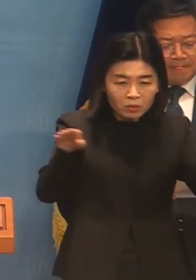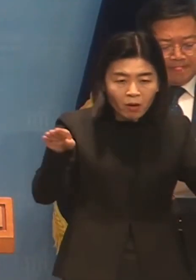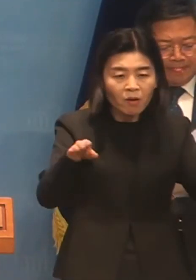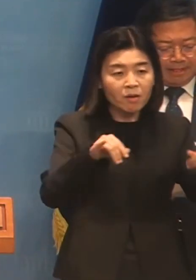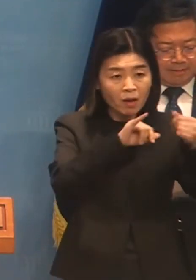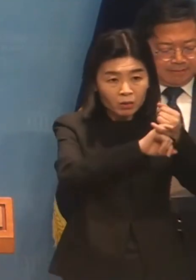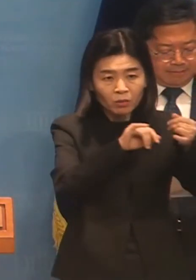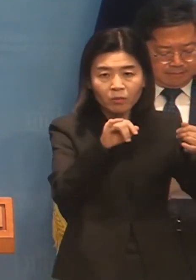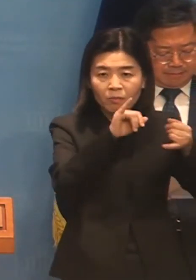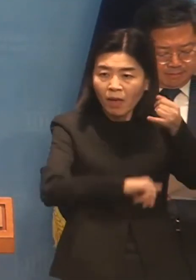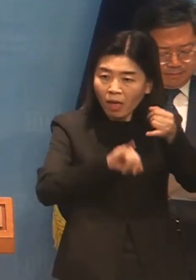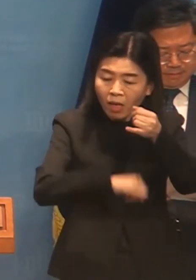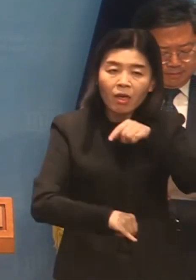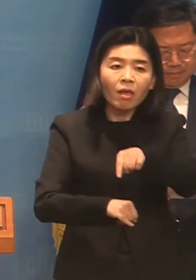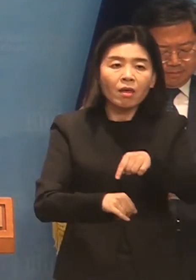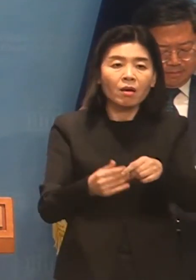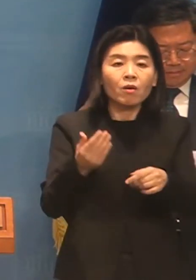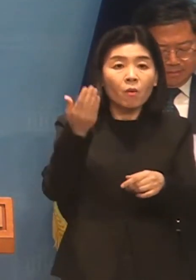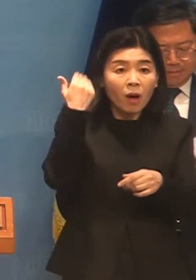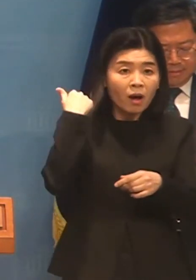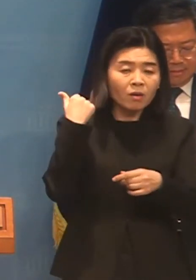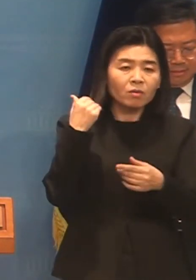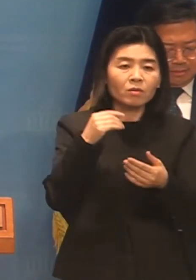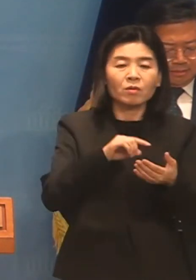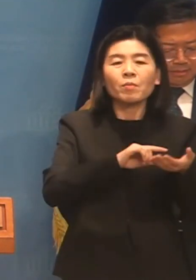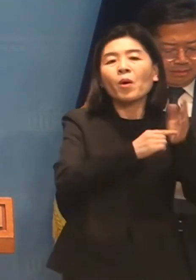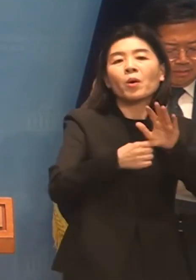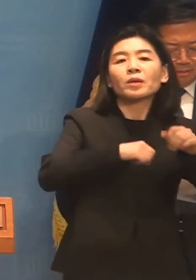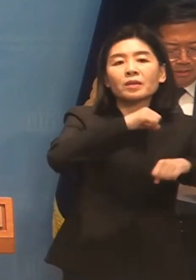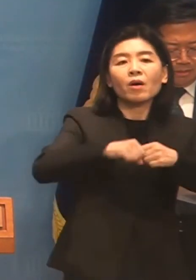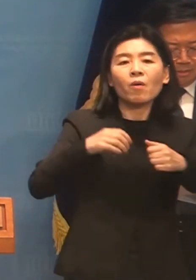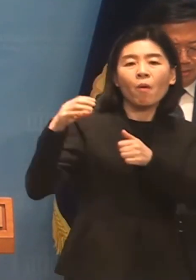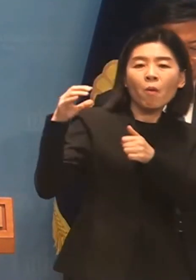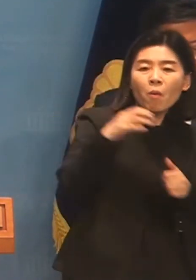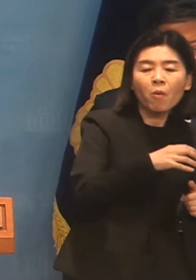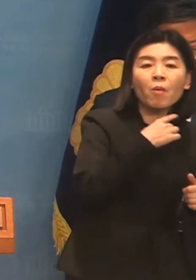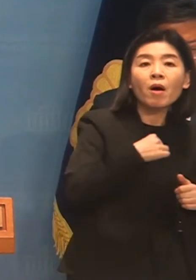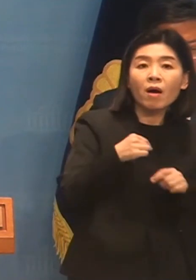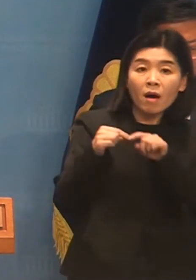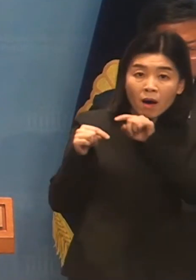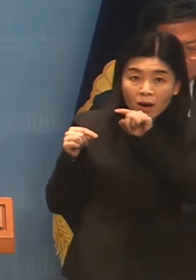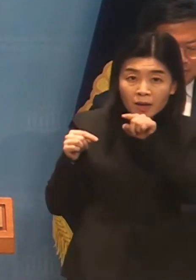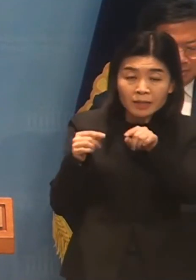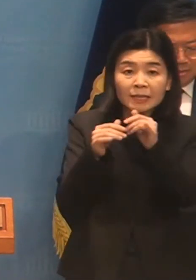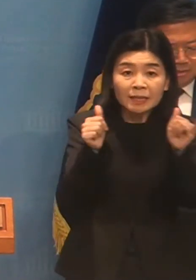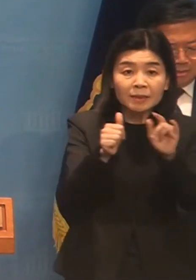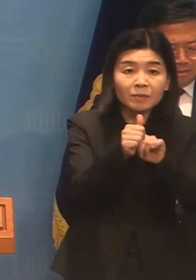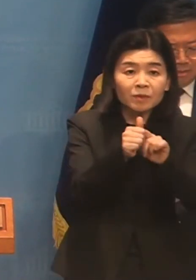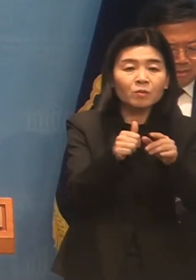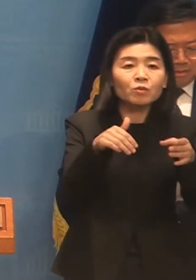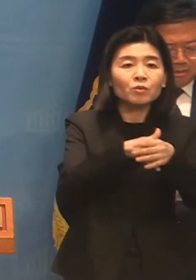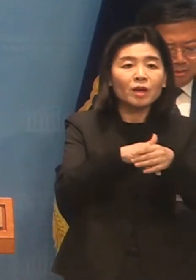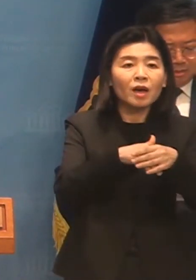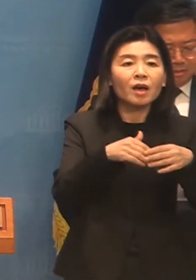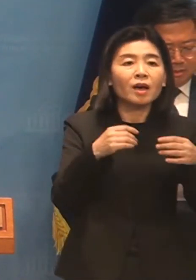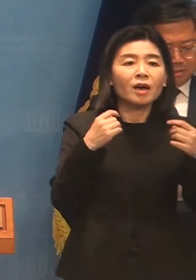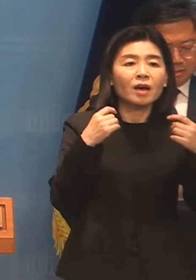실체 없이 무너졌고 과거 표현의 자유를 억압했던 인물이 문화 정책의 정점에 다시